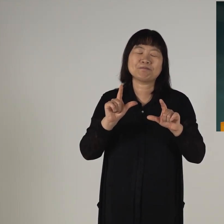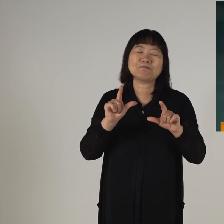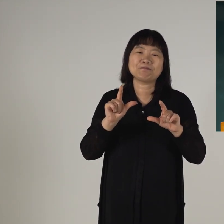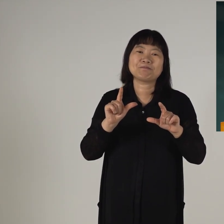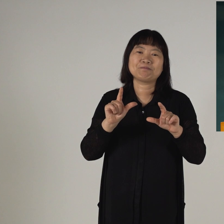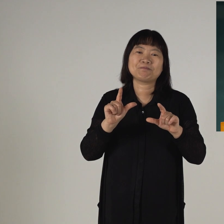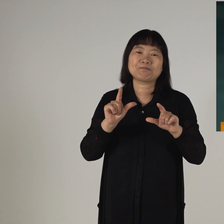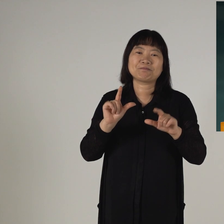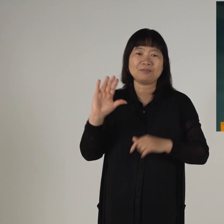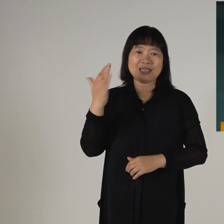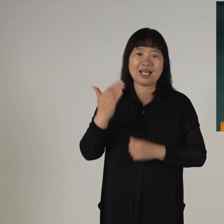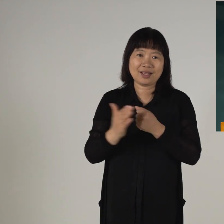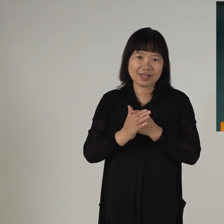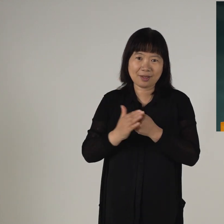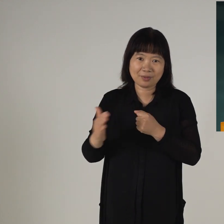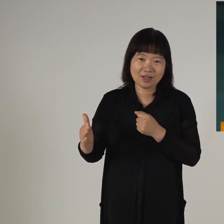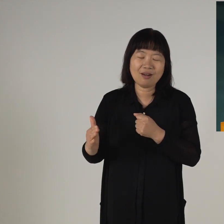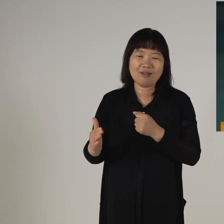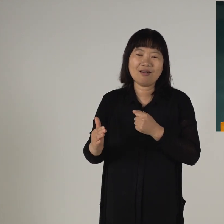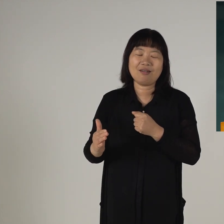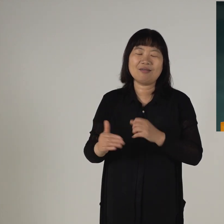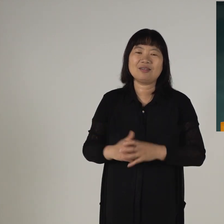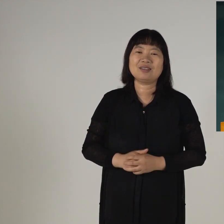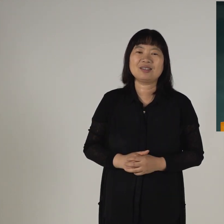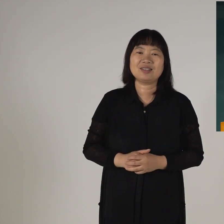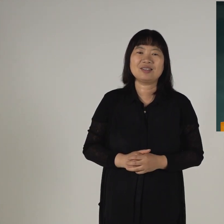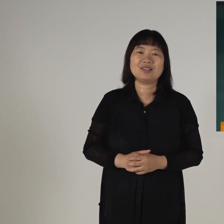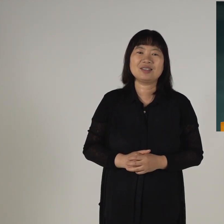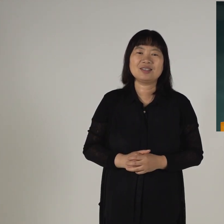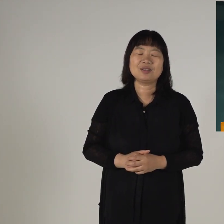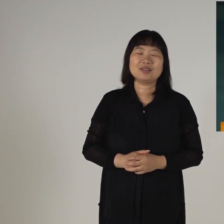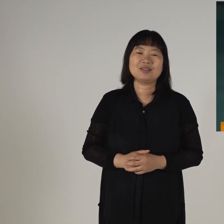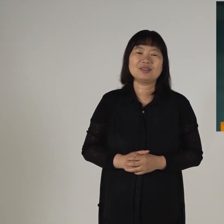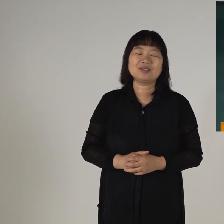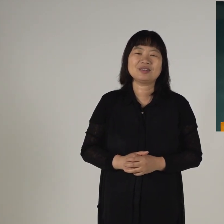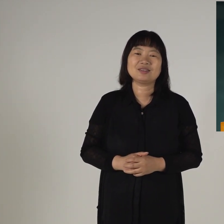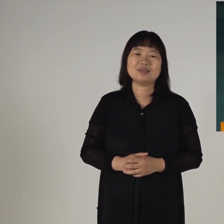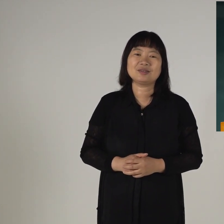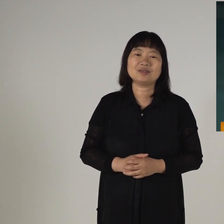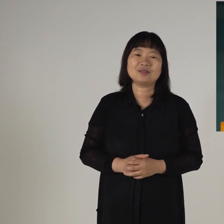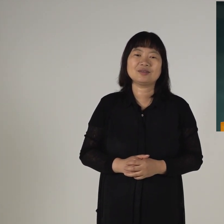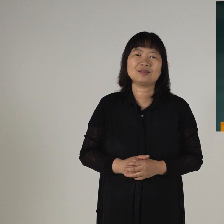자신이 5시 온 자처럼 되셔서. 예수님은